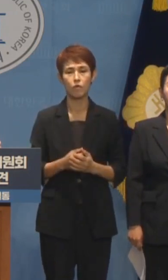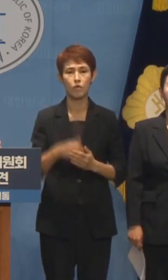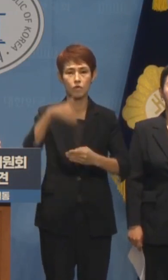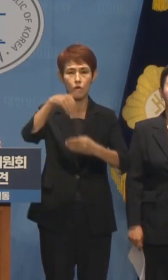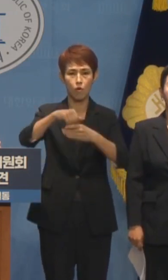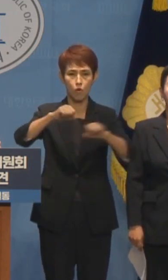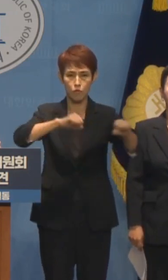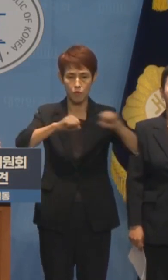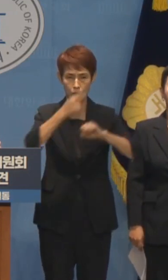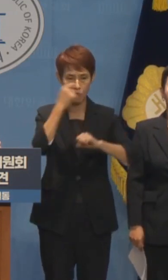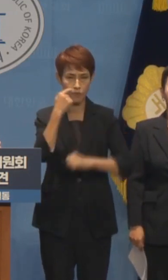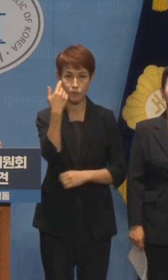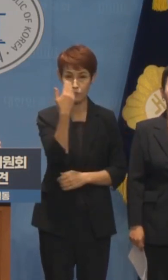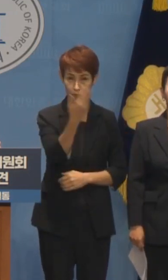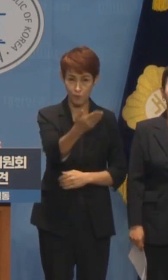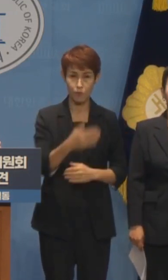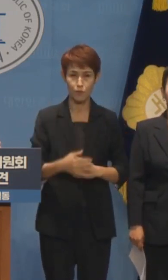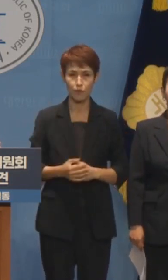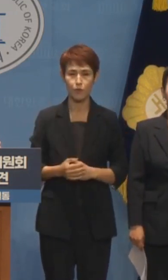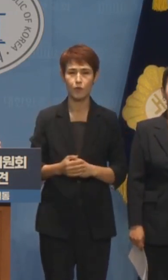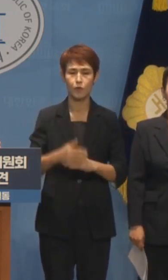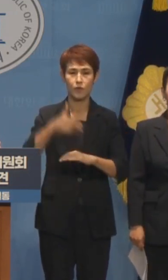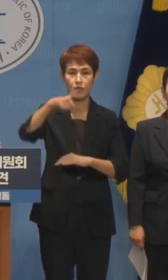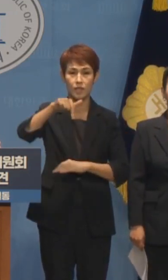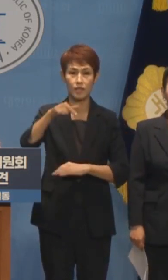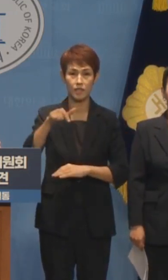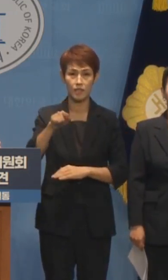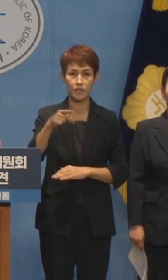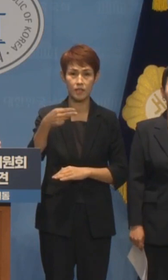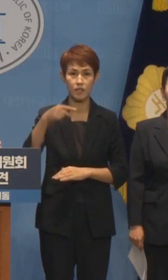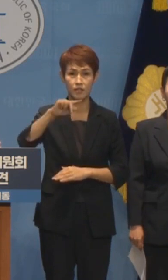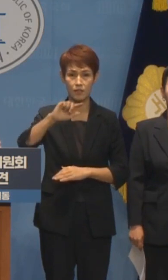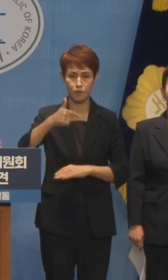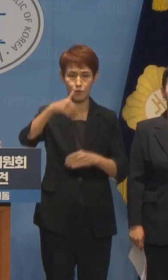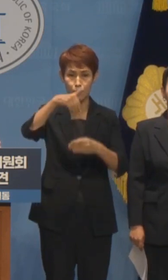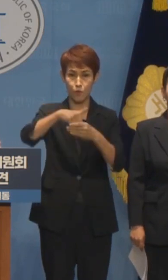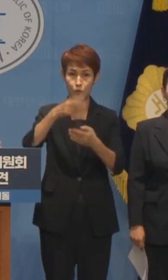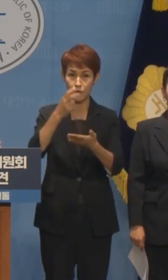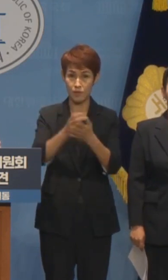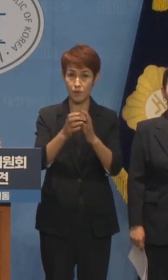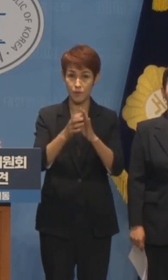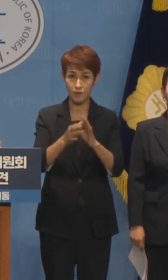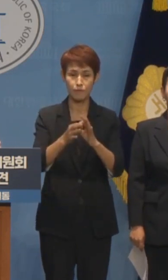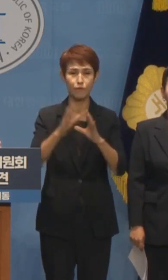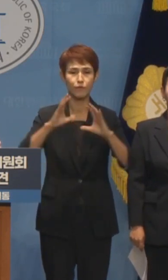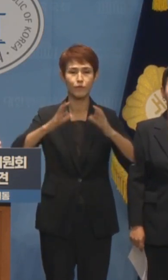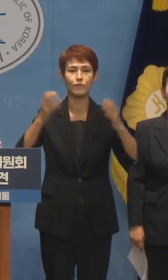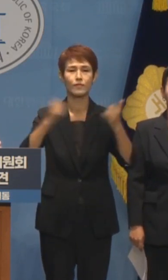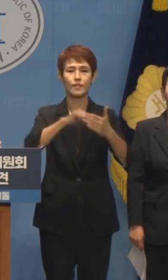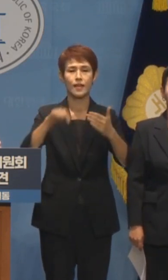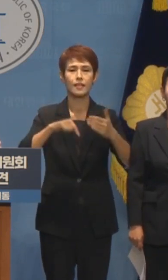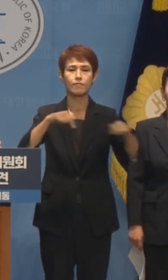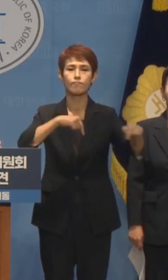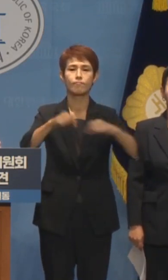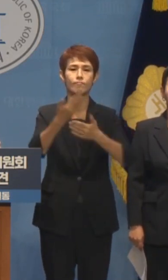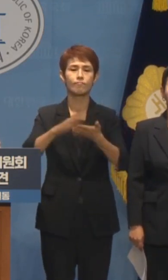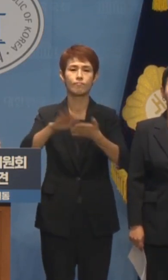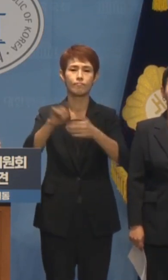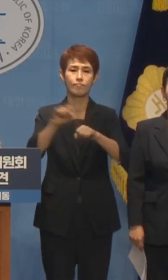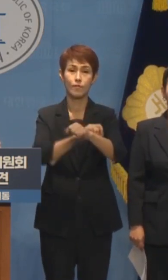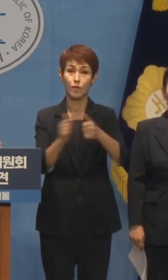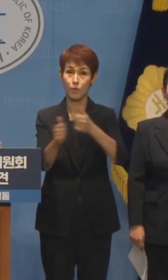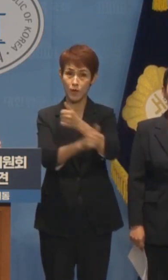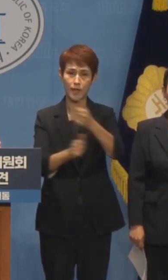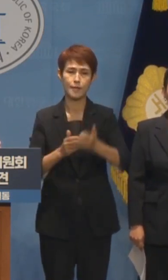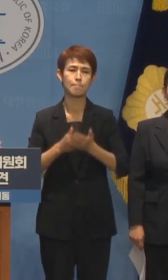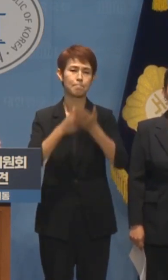보장 결선 투표제 도입 등을 논의하기 위한 국회 내에 정치개혁 특별위원회 구성을 촉구합니다